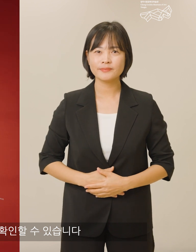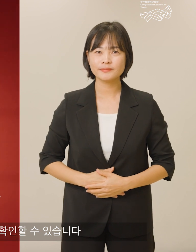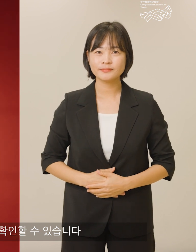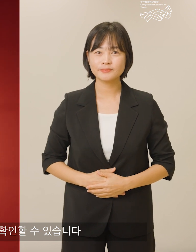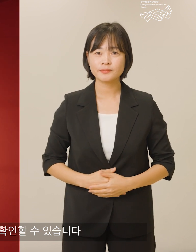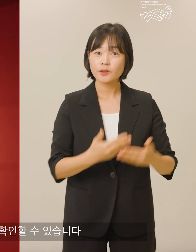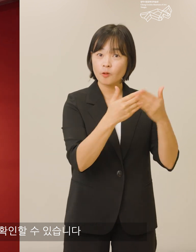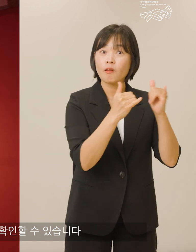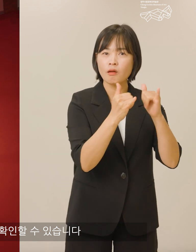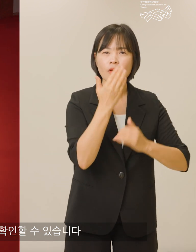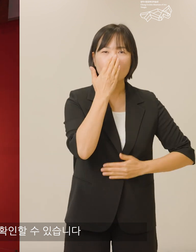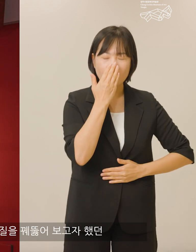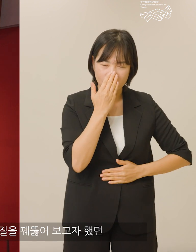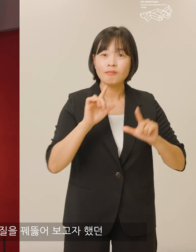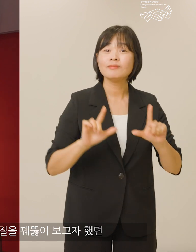수 있습니다.